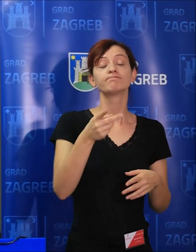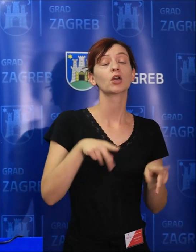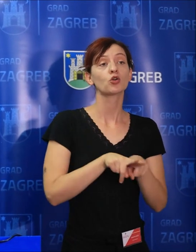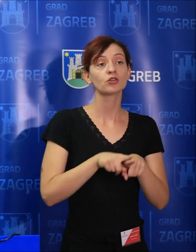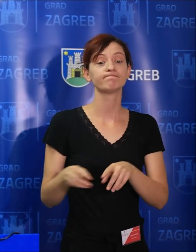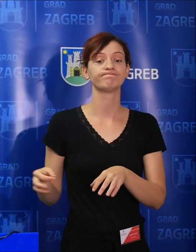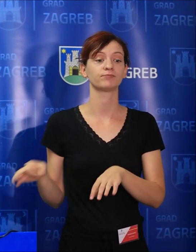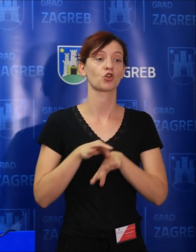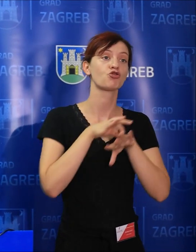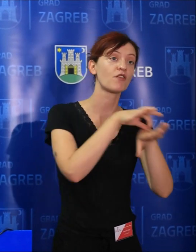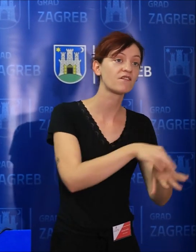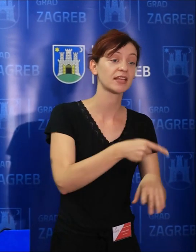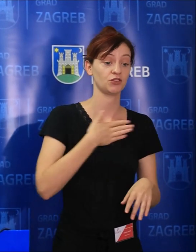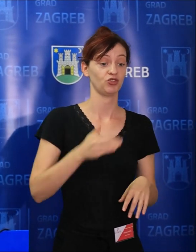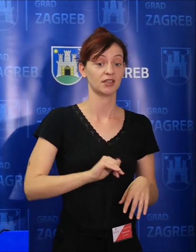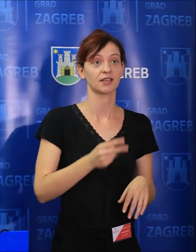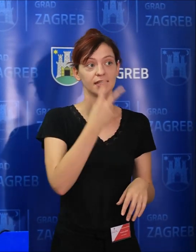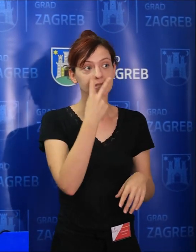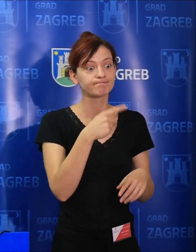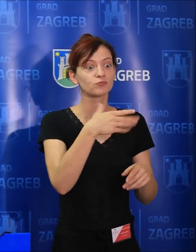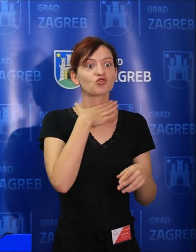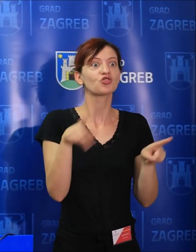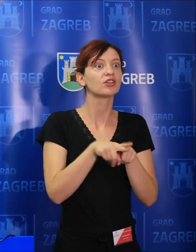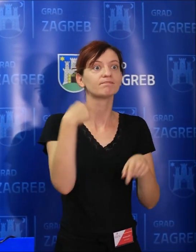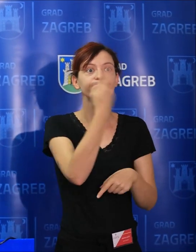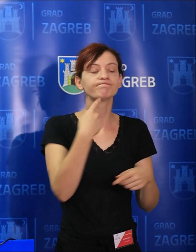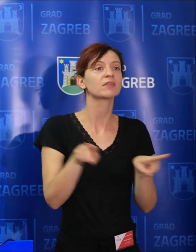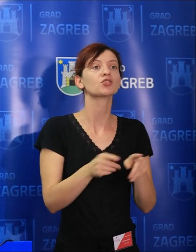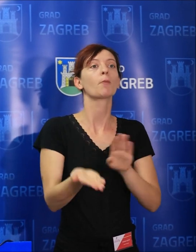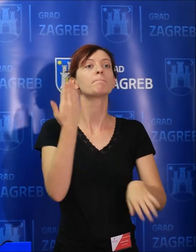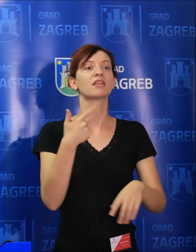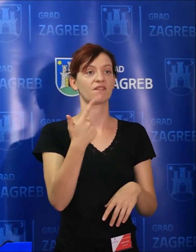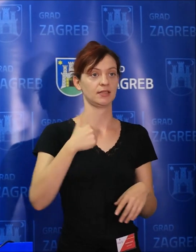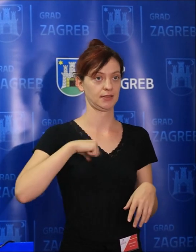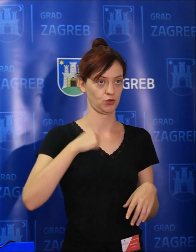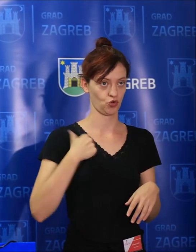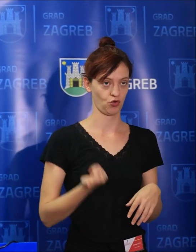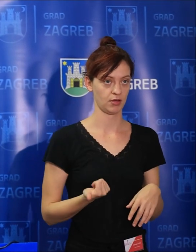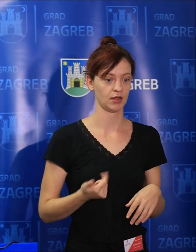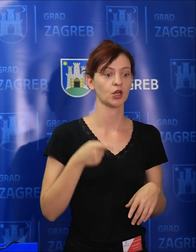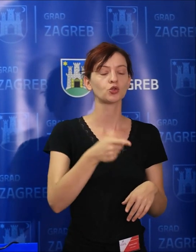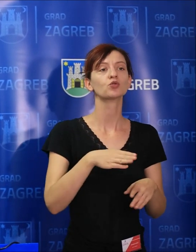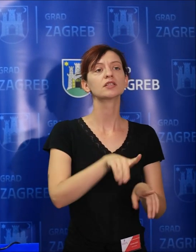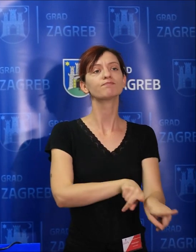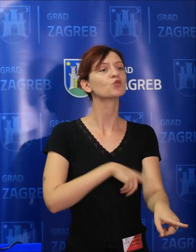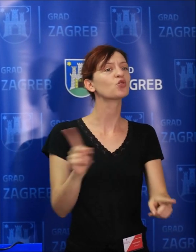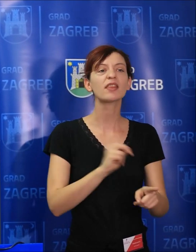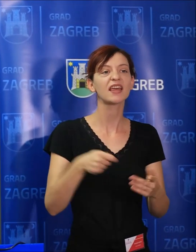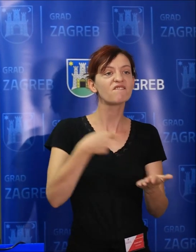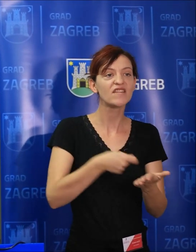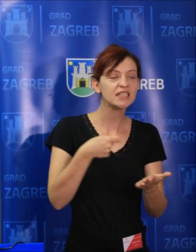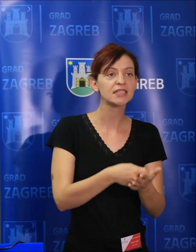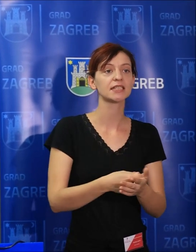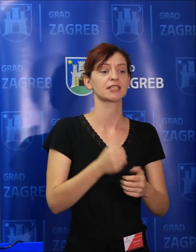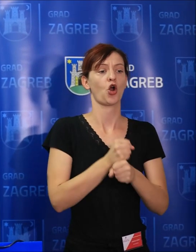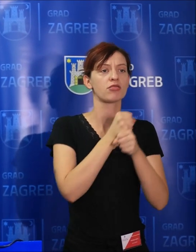izgledaju isto kako su izgledali prije 20 ili više godina. To je zato što se dugo nije investicijski održavalo na onoj razini koja